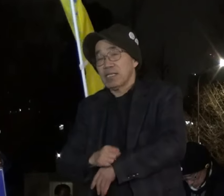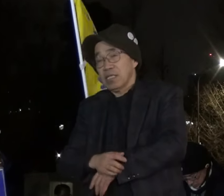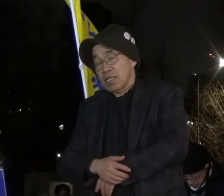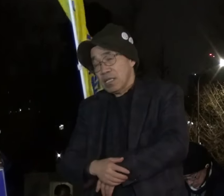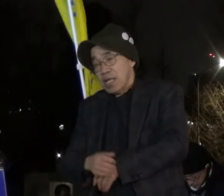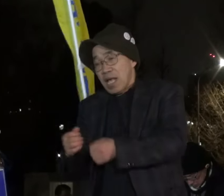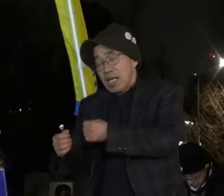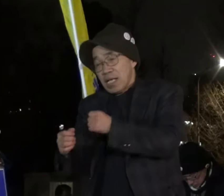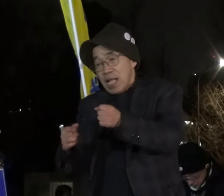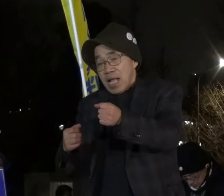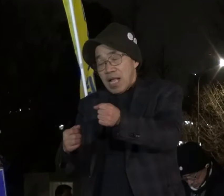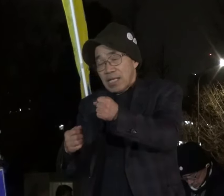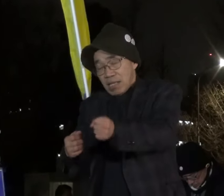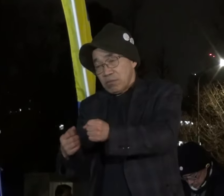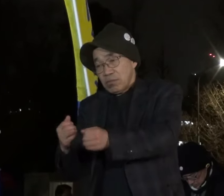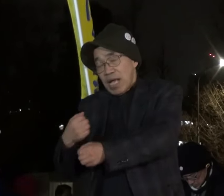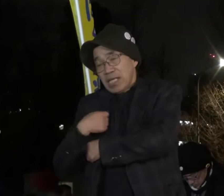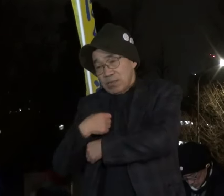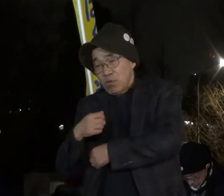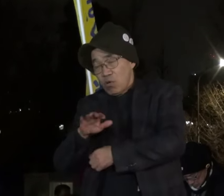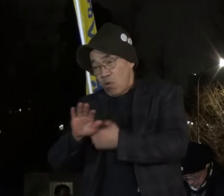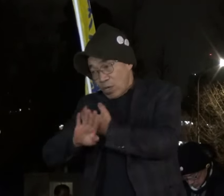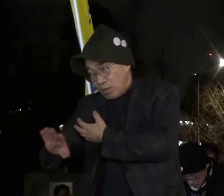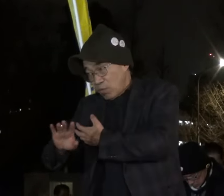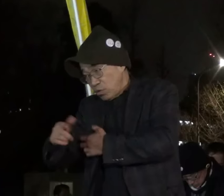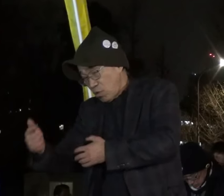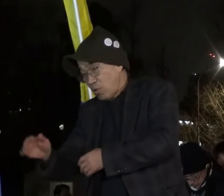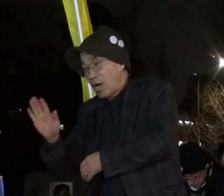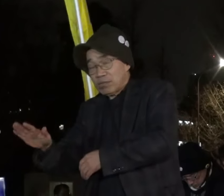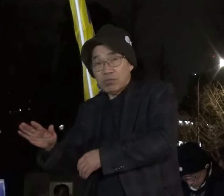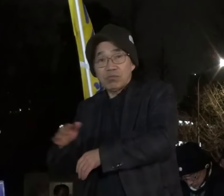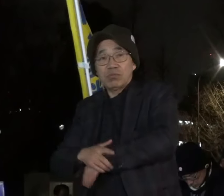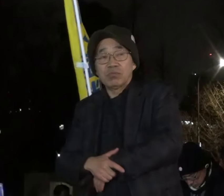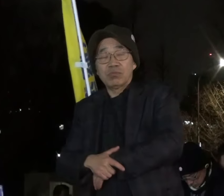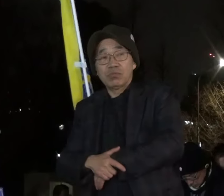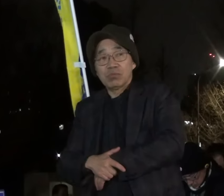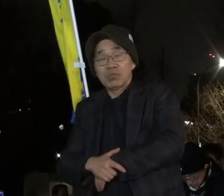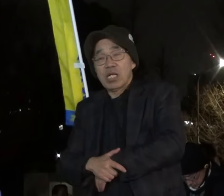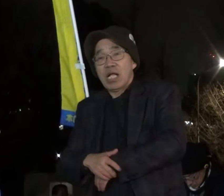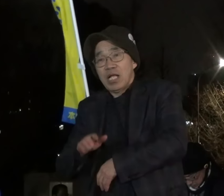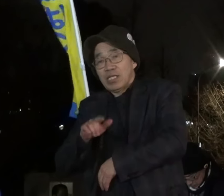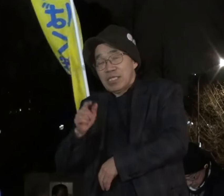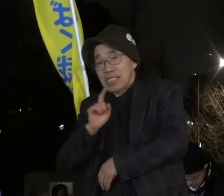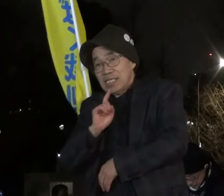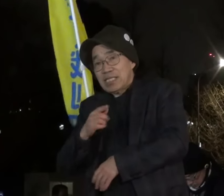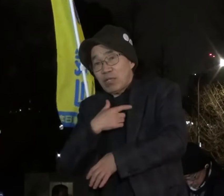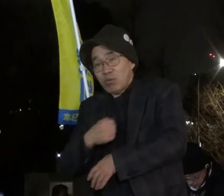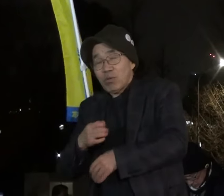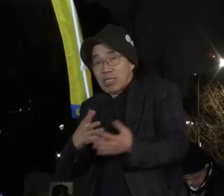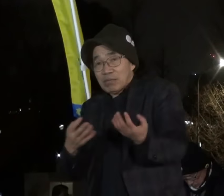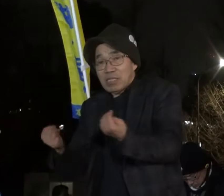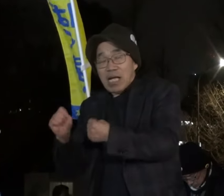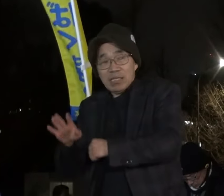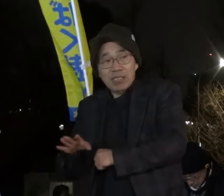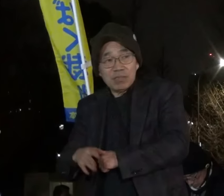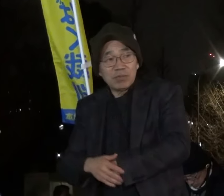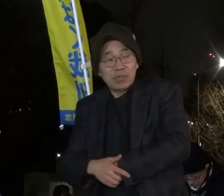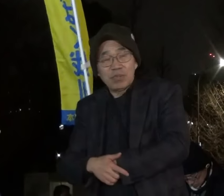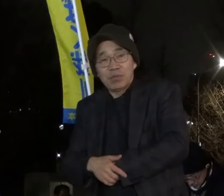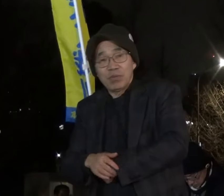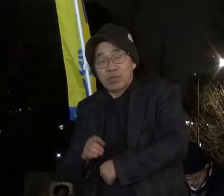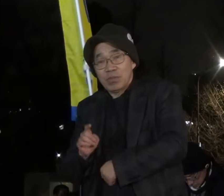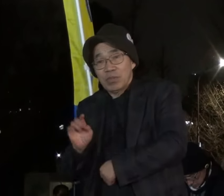核兵器以外にもいろんな今の世の中言いたいことはたくさんあるんですけども、まあ、今日は多分また時間も教えるだ